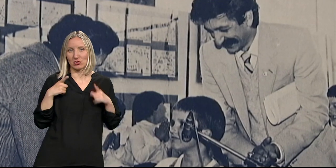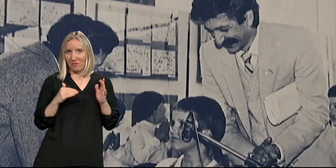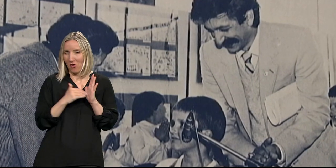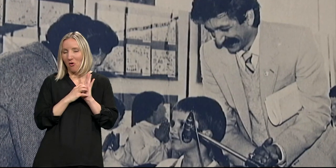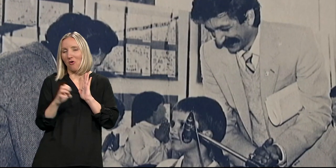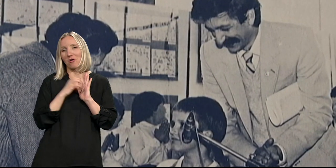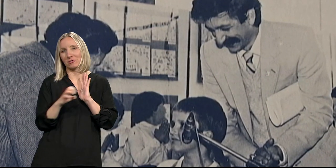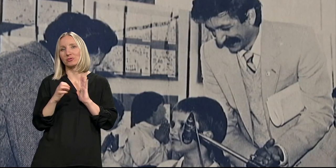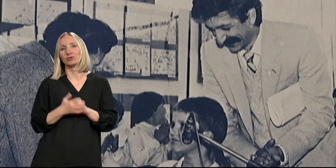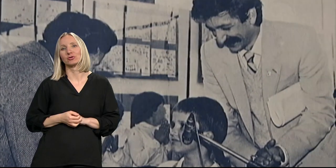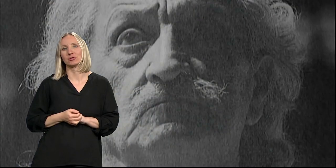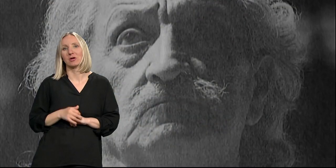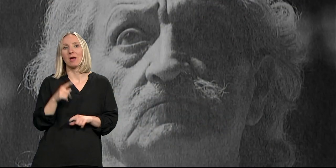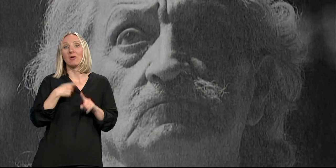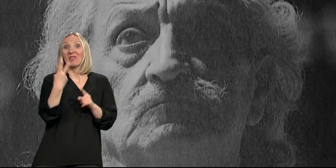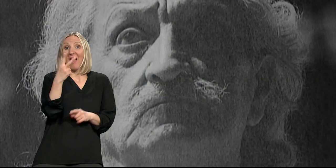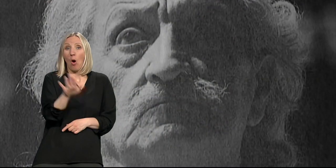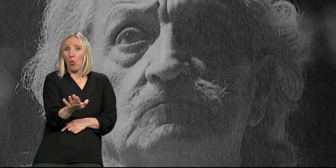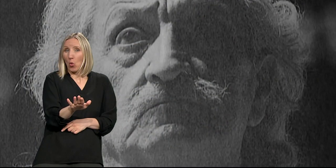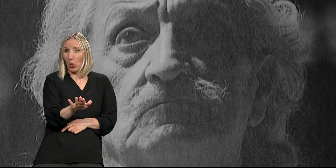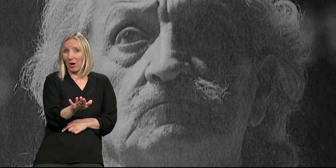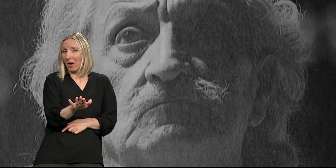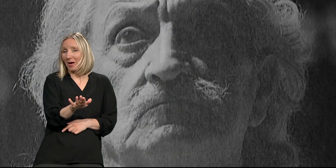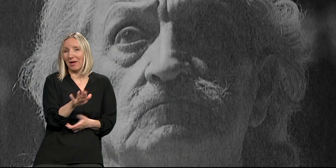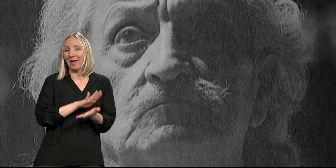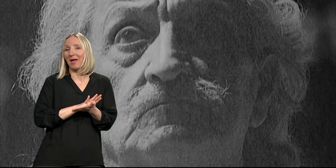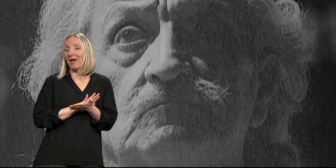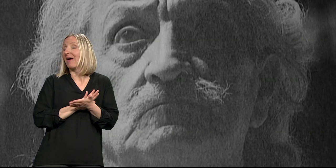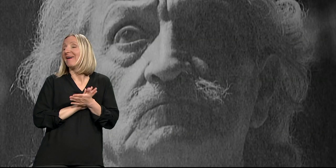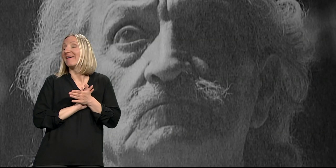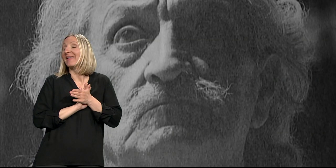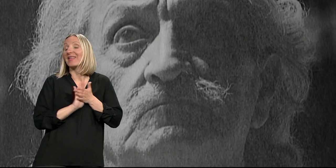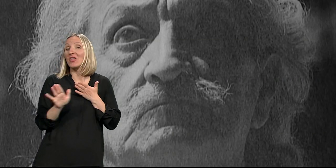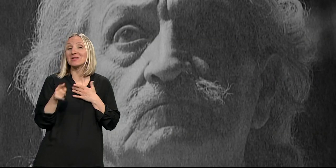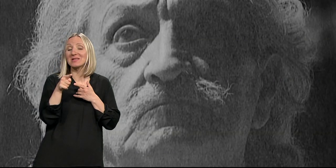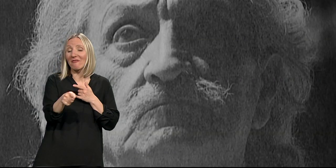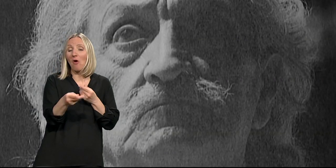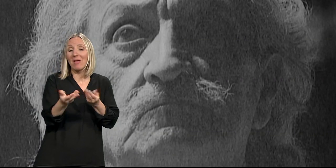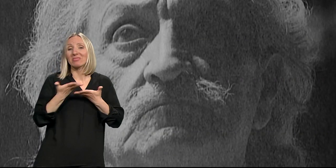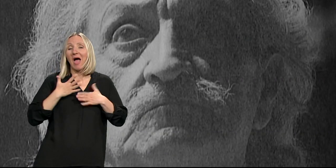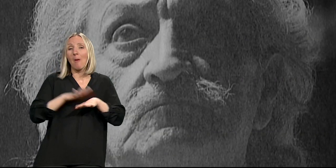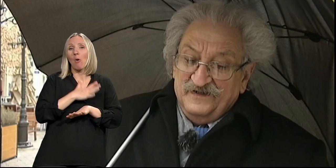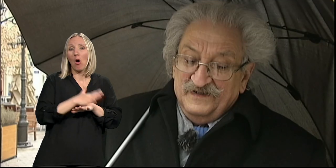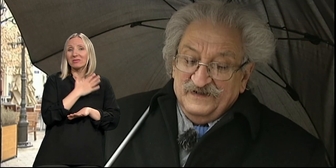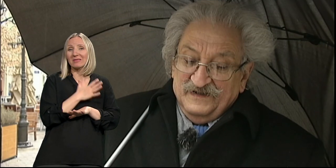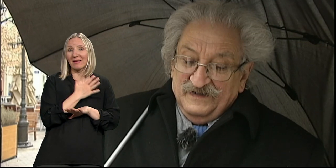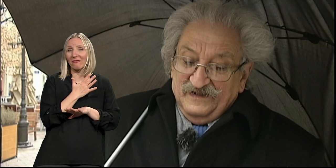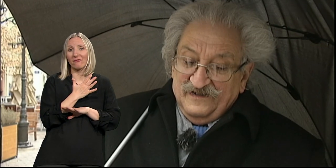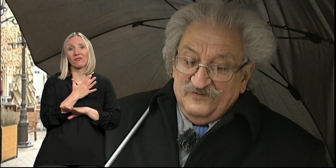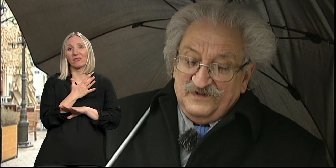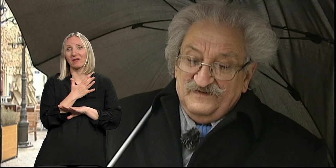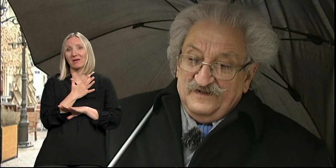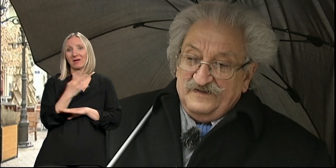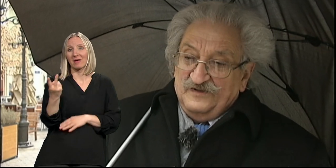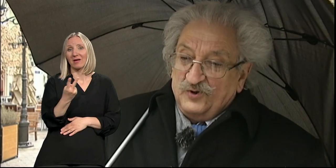I te dve unuke, jednostavno, su jedan motiv, i Milena i Mej.